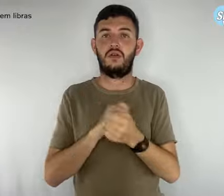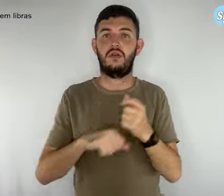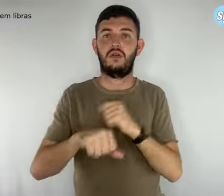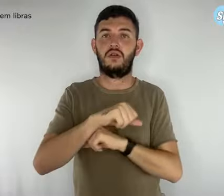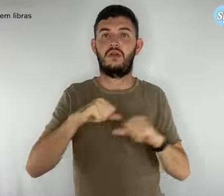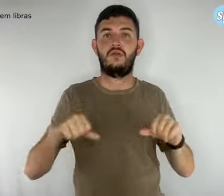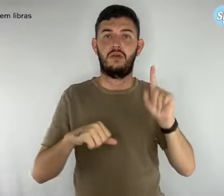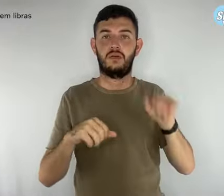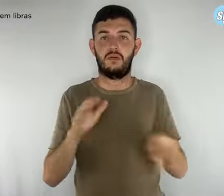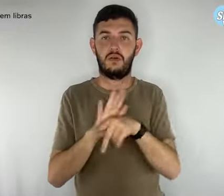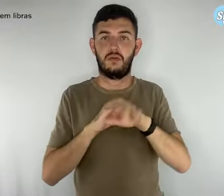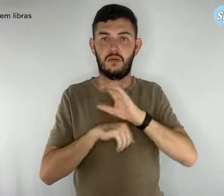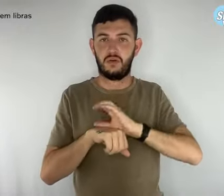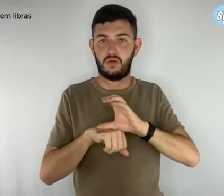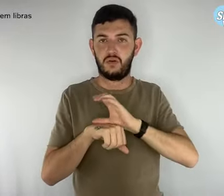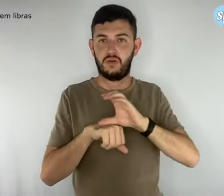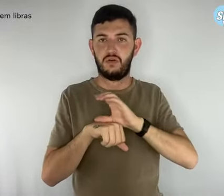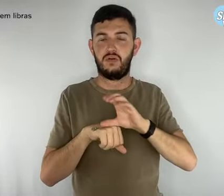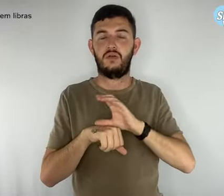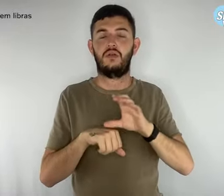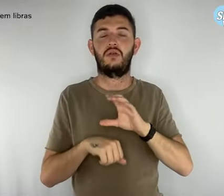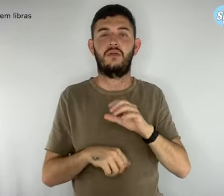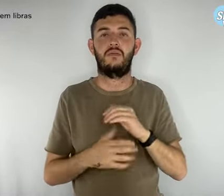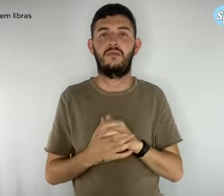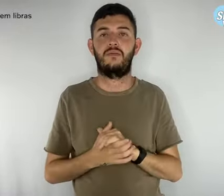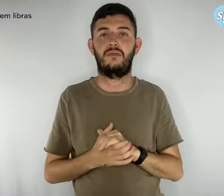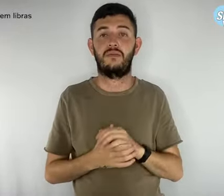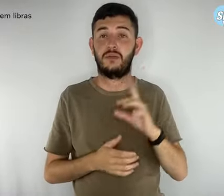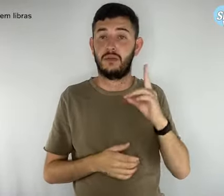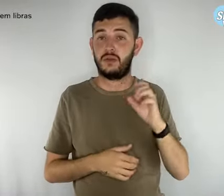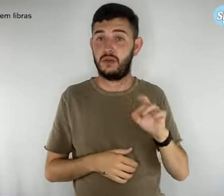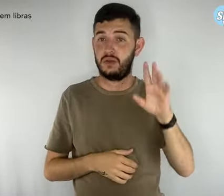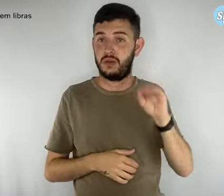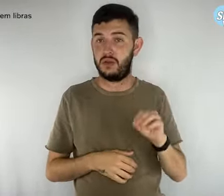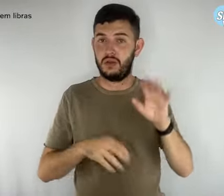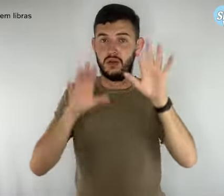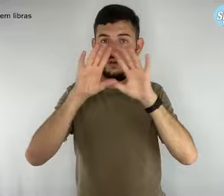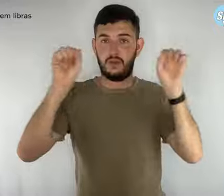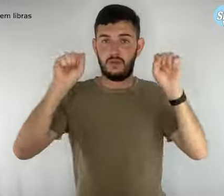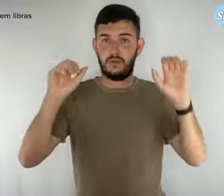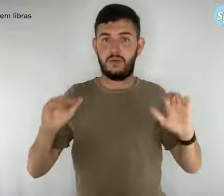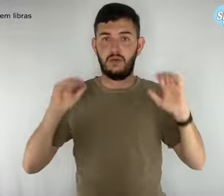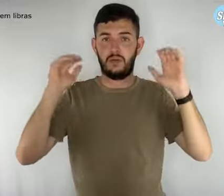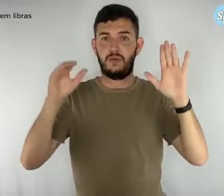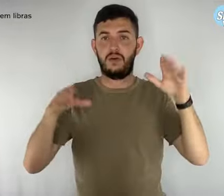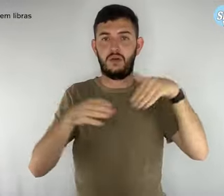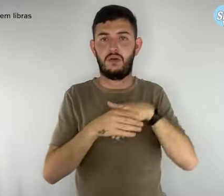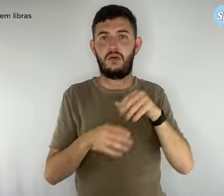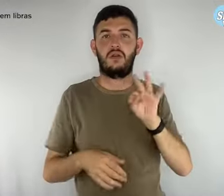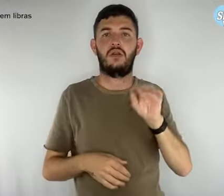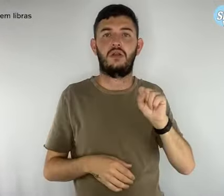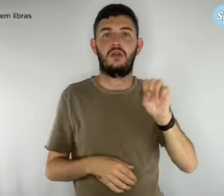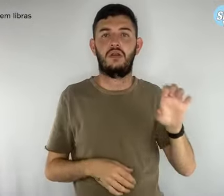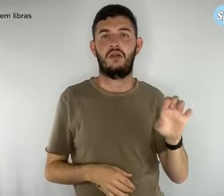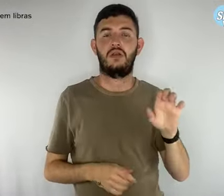da Constituição Federal. Dados do Superior Tribunal Eleitoral mostram que,